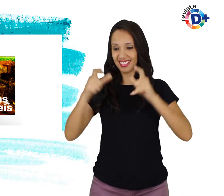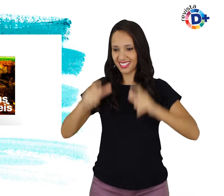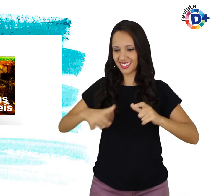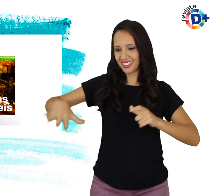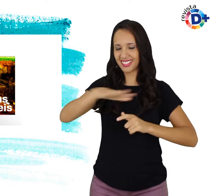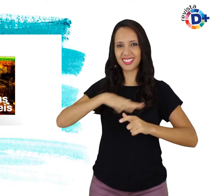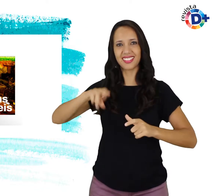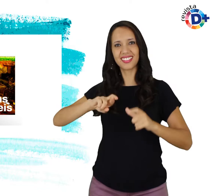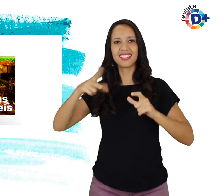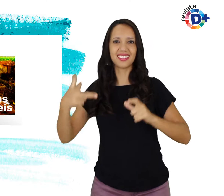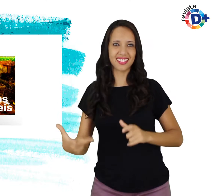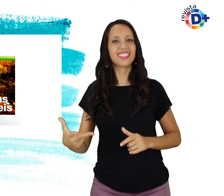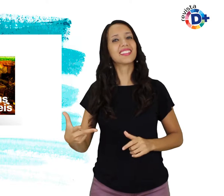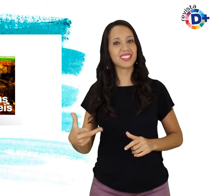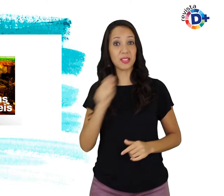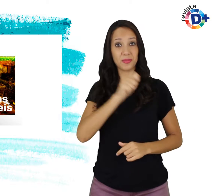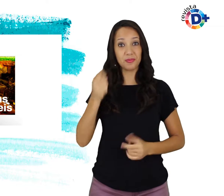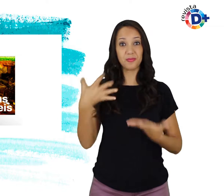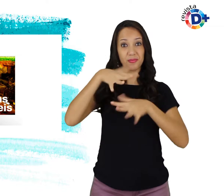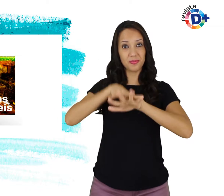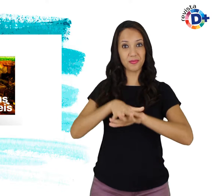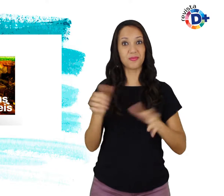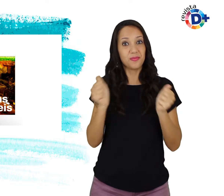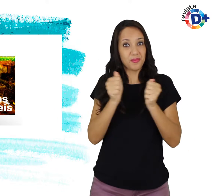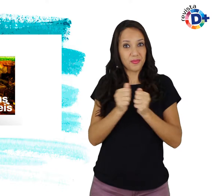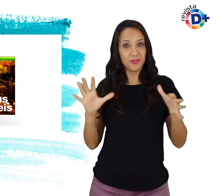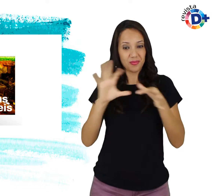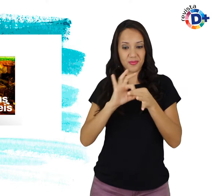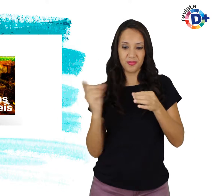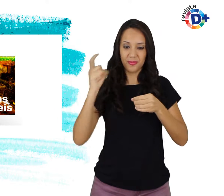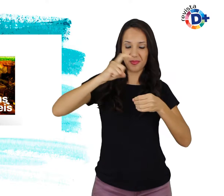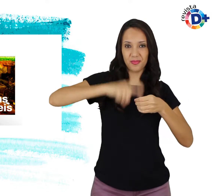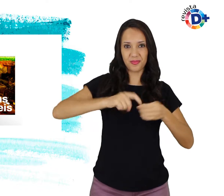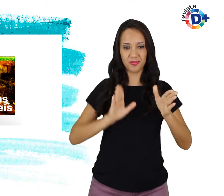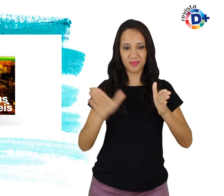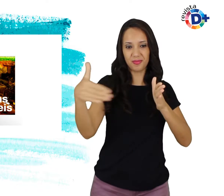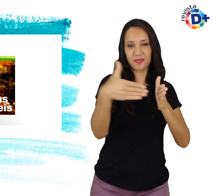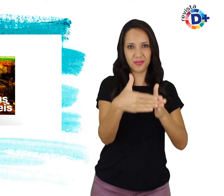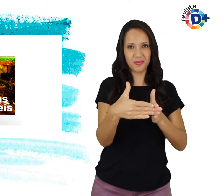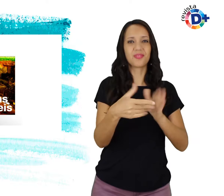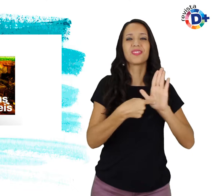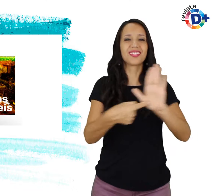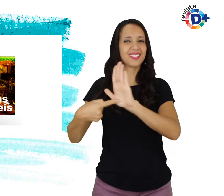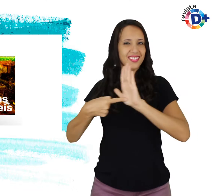a associação inclusiva que juntamente com o museu de arte moderna mãe oferece o programa